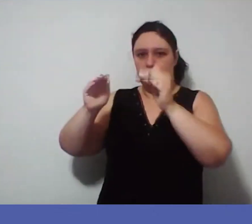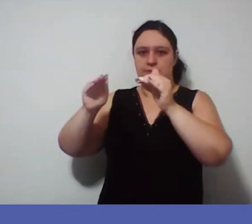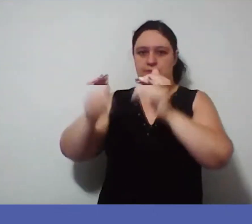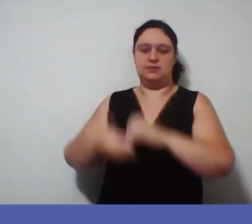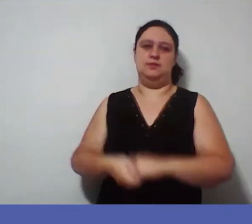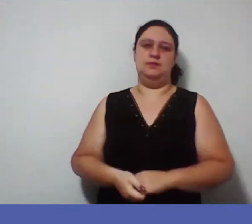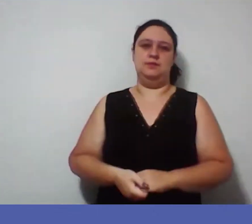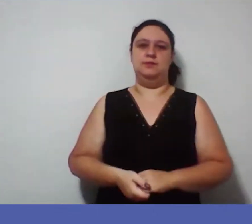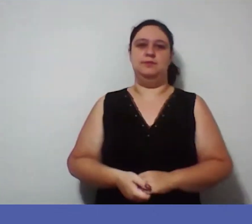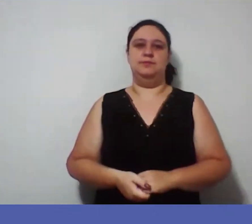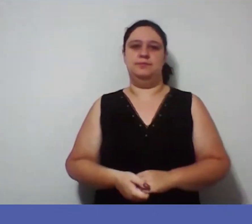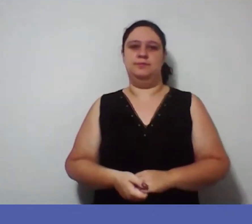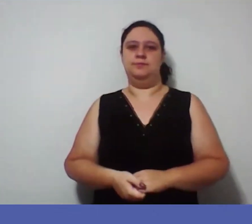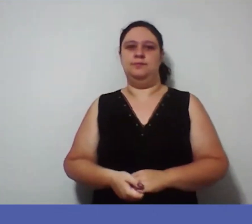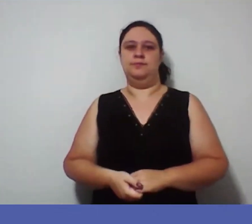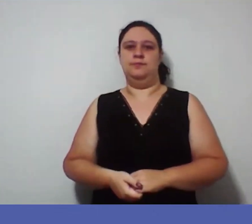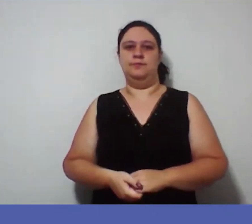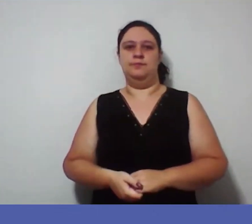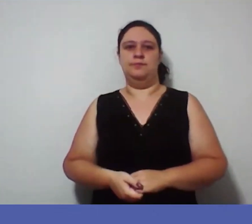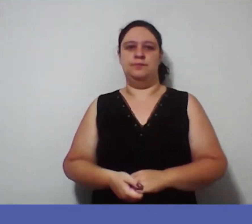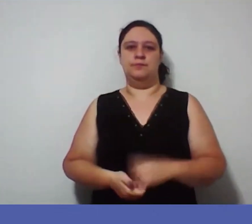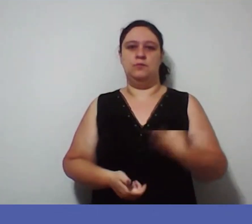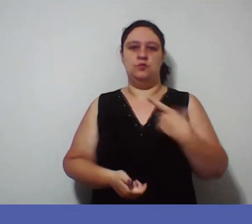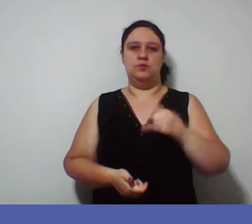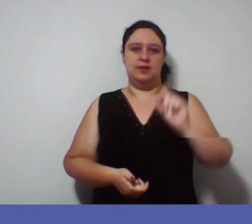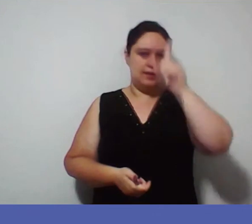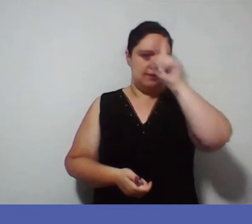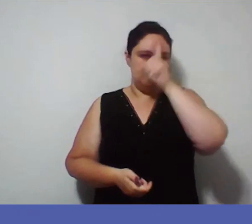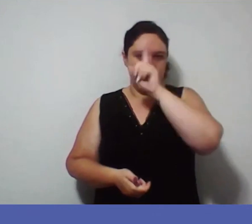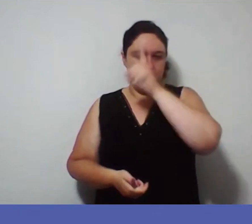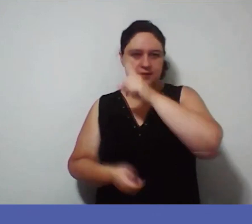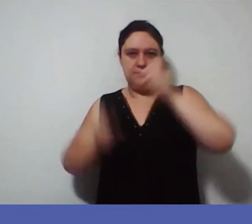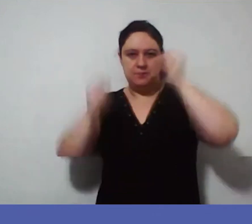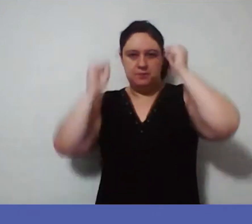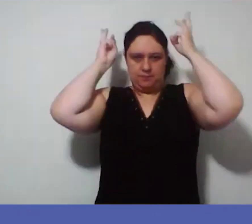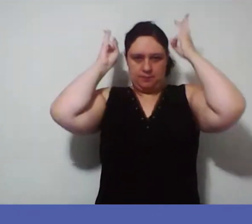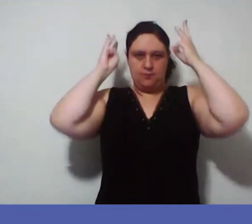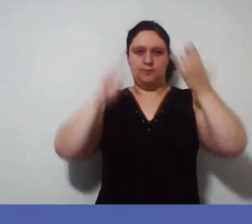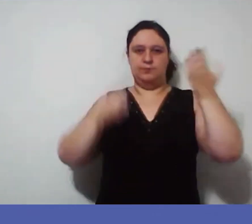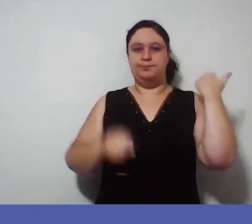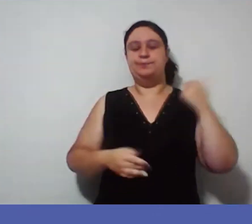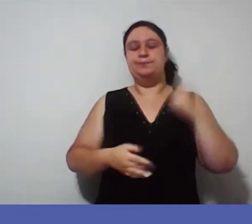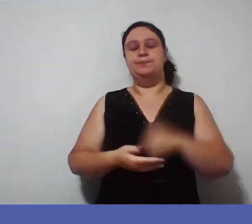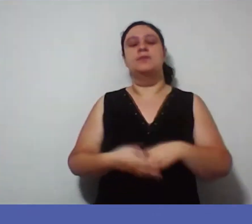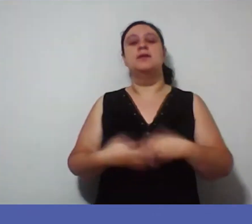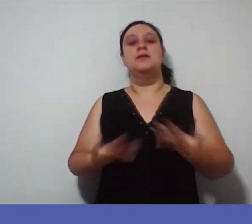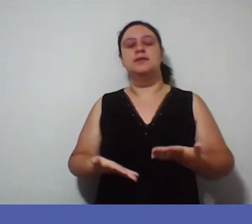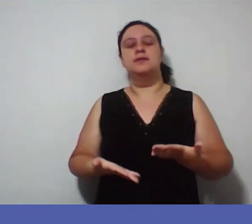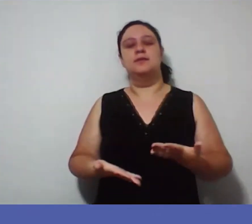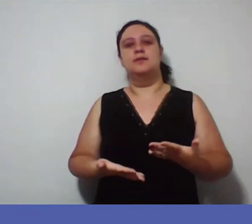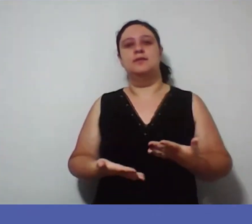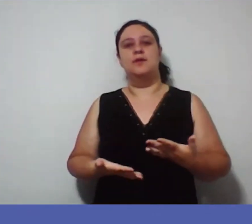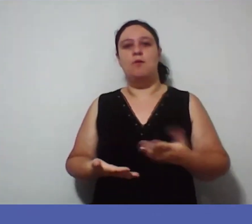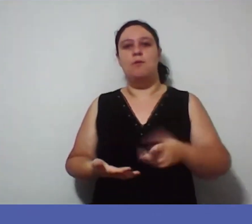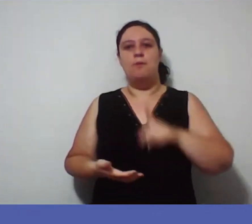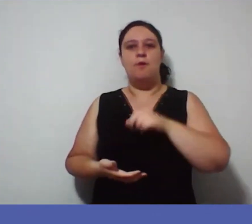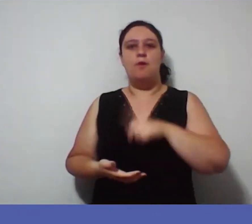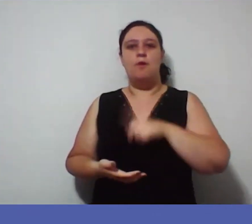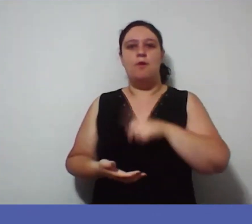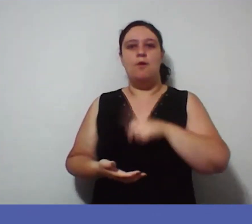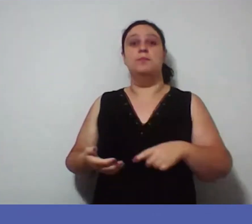Os mandamentos acerca do relacionamento com os homens e o de honrar os pais.